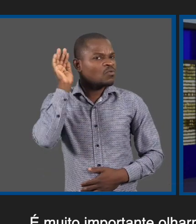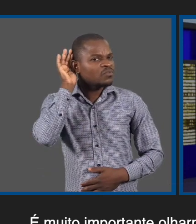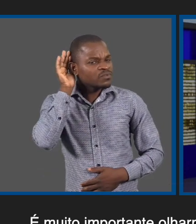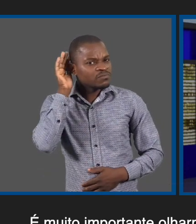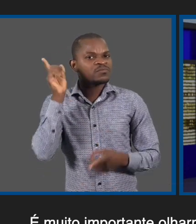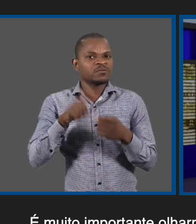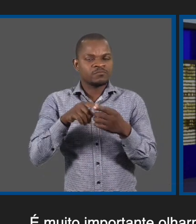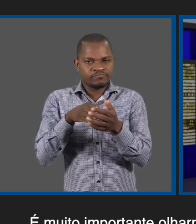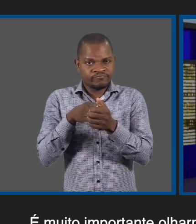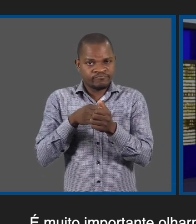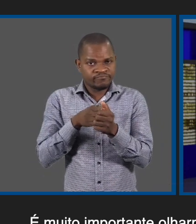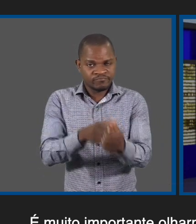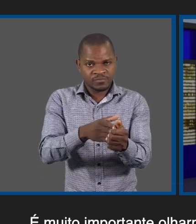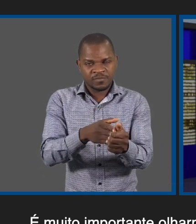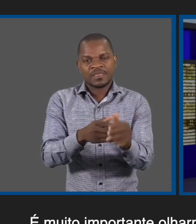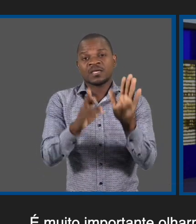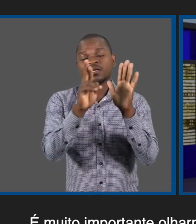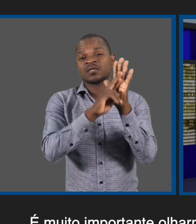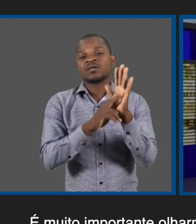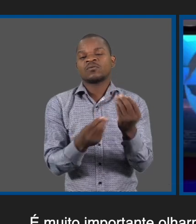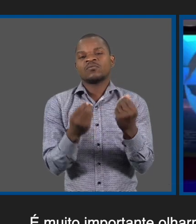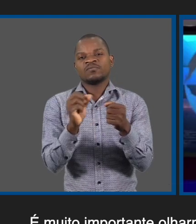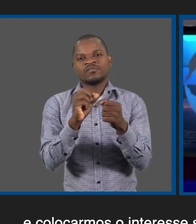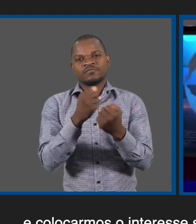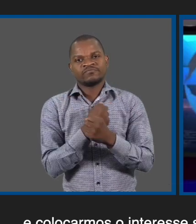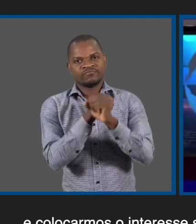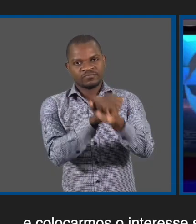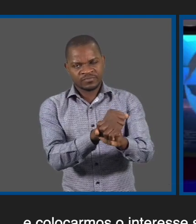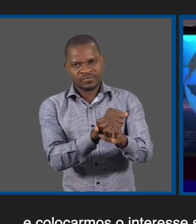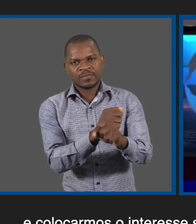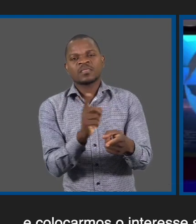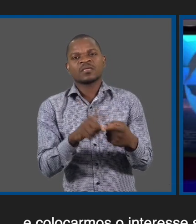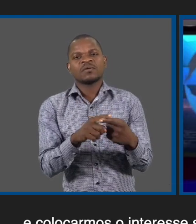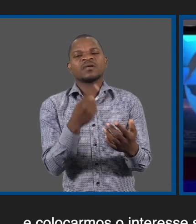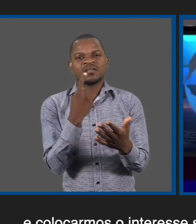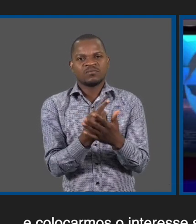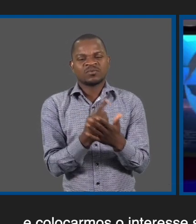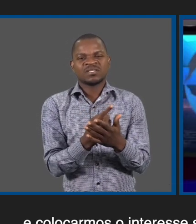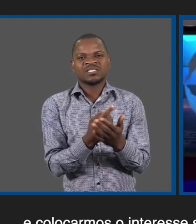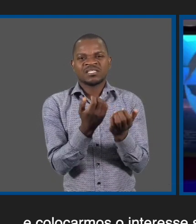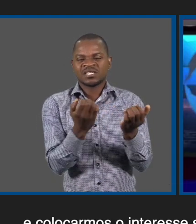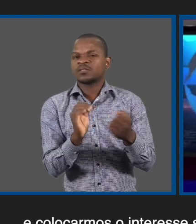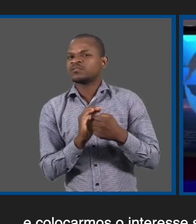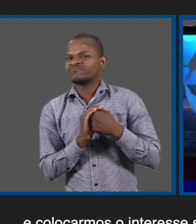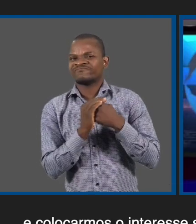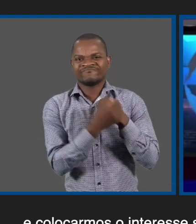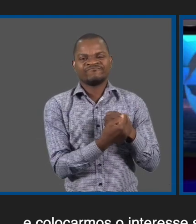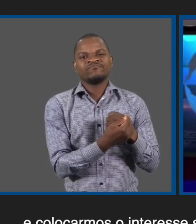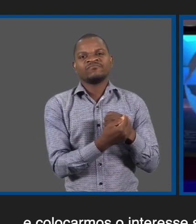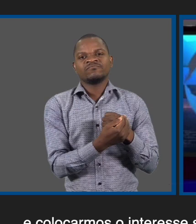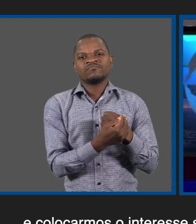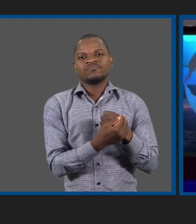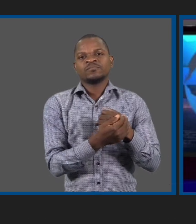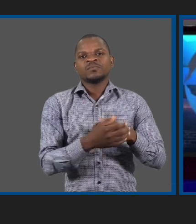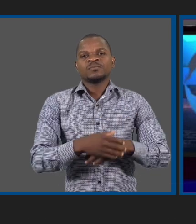sempre para as recomendações de medidas de mitigação que devem ser tomadas e colocamos o interesse superior da criança